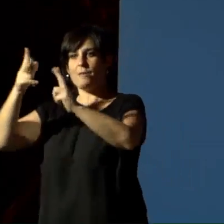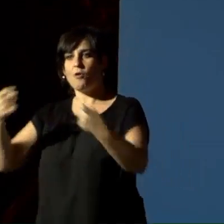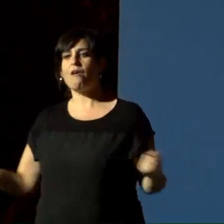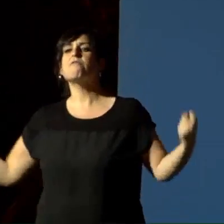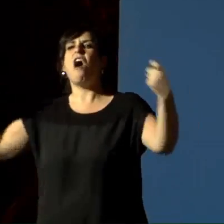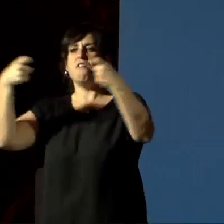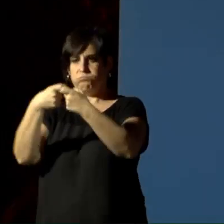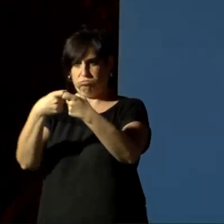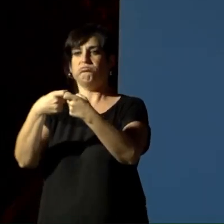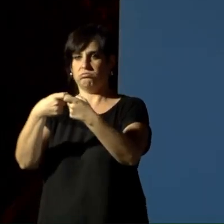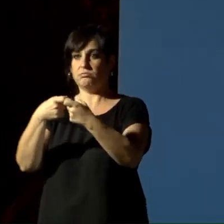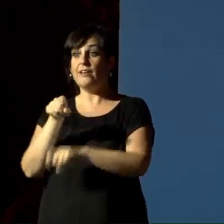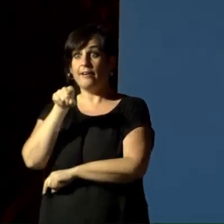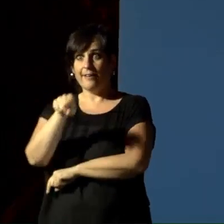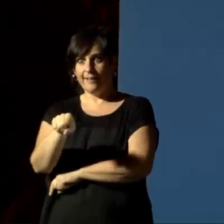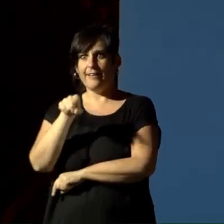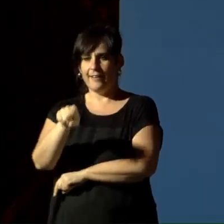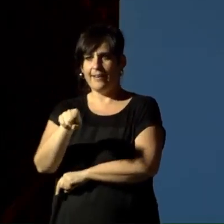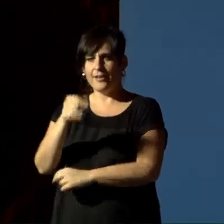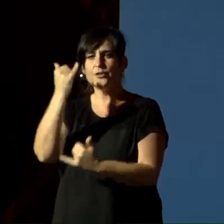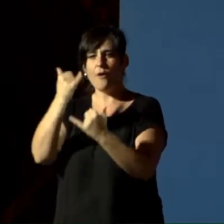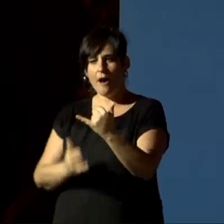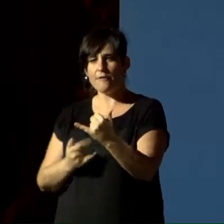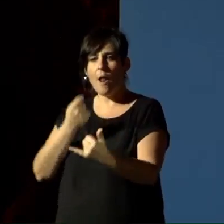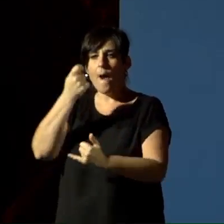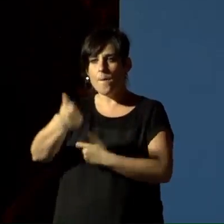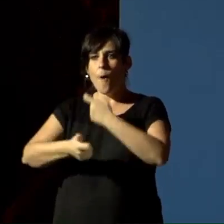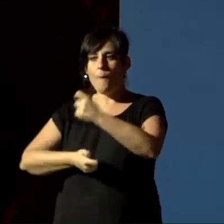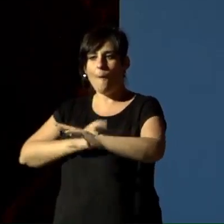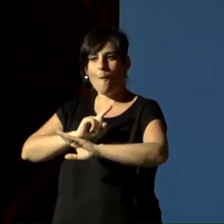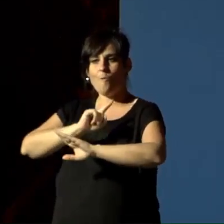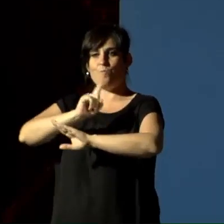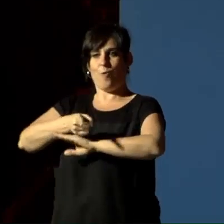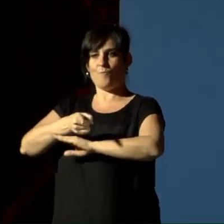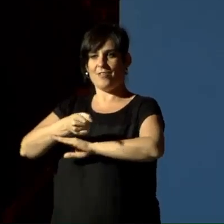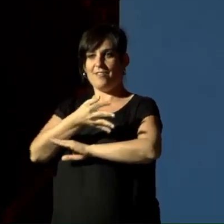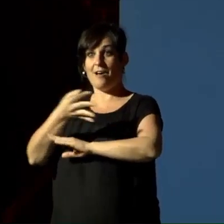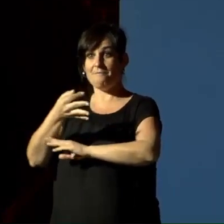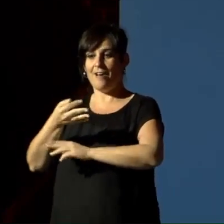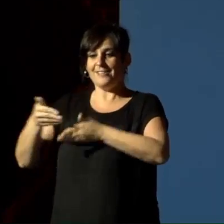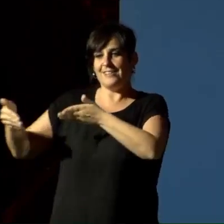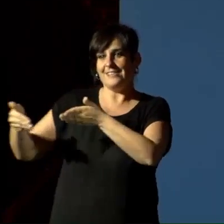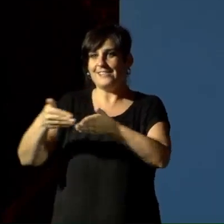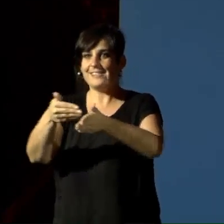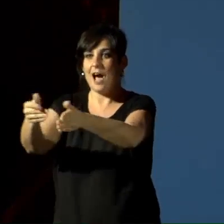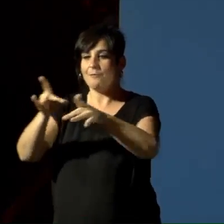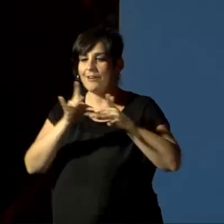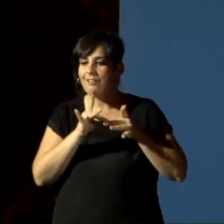é o paradigma que vai dominar, que está seguindo, que está marcando o rumbo da construción da